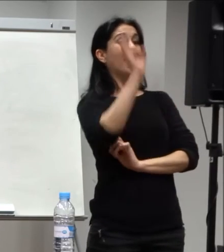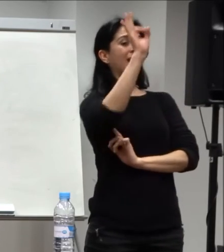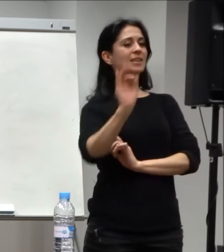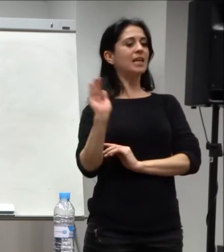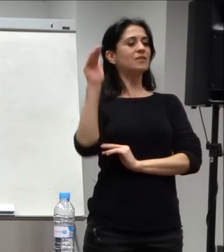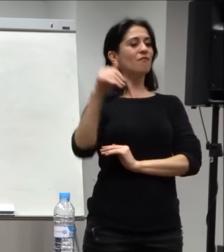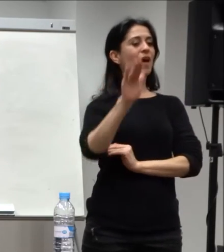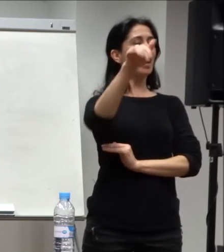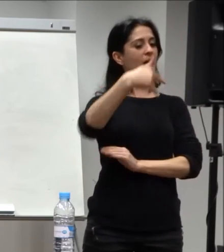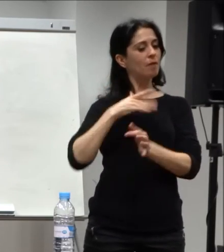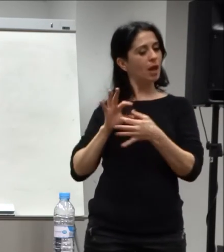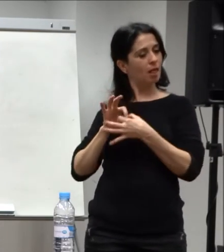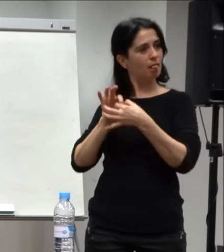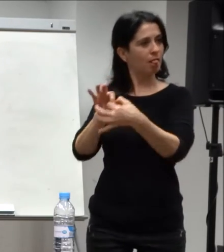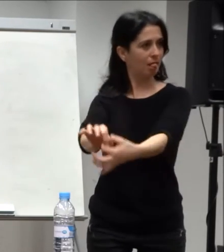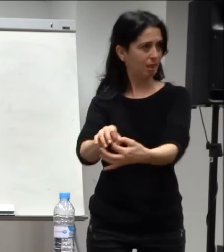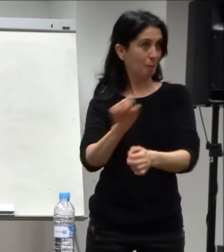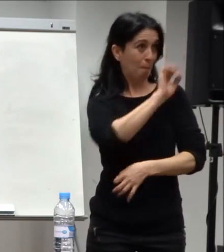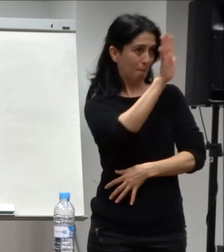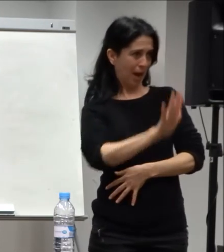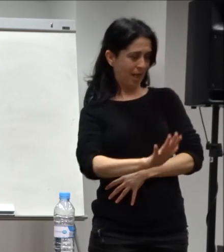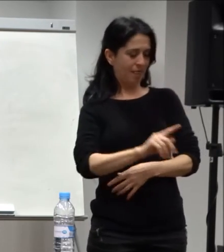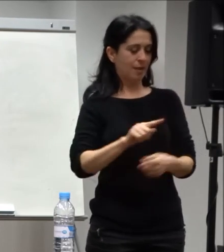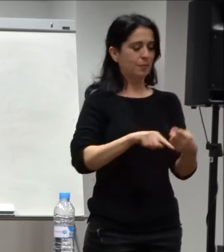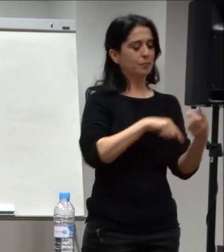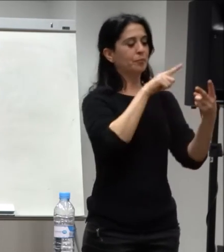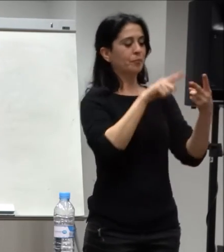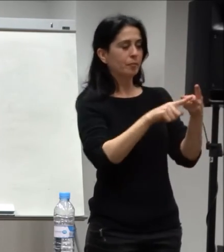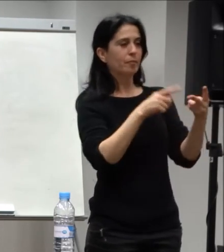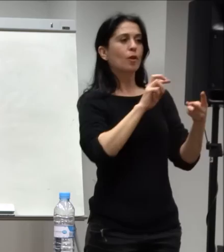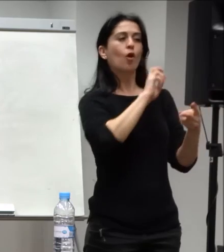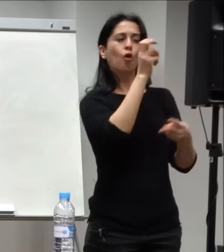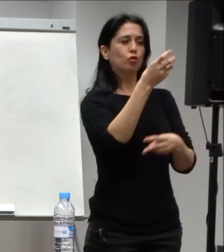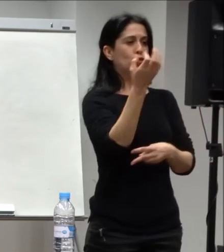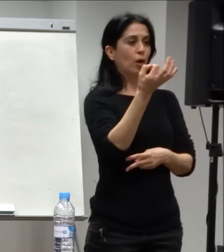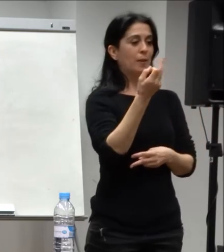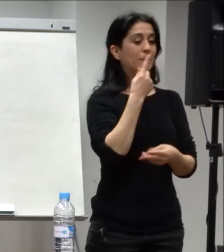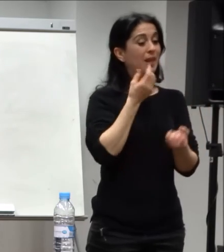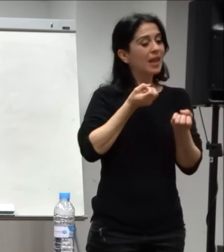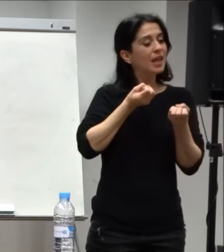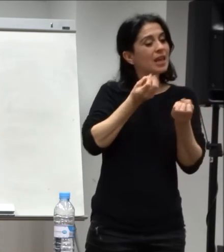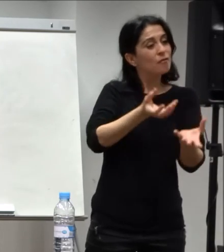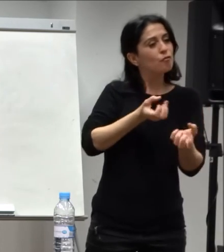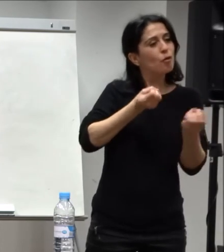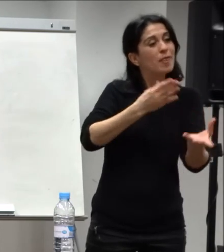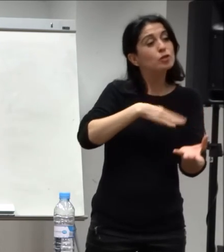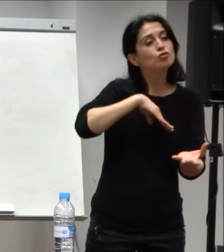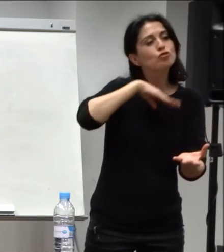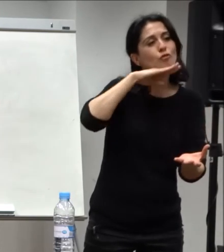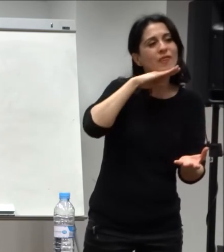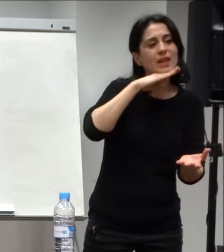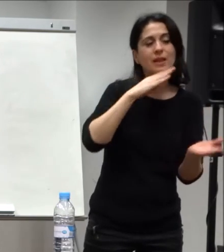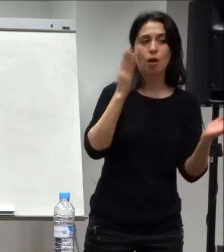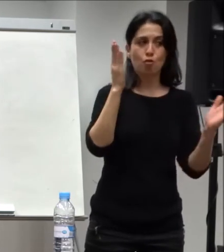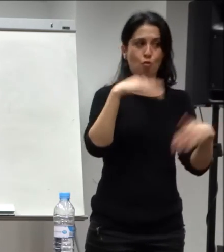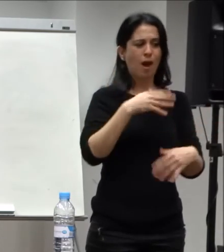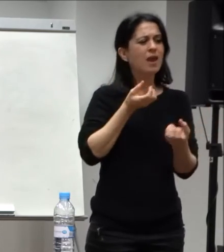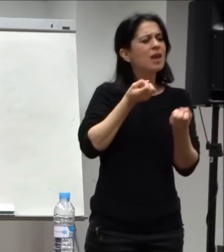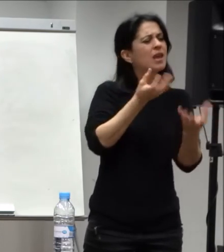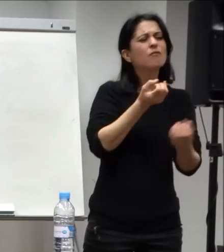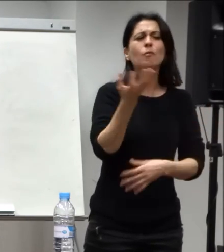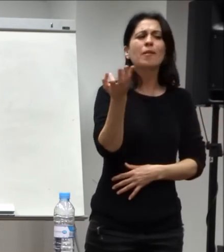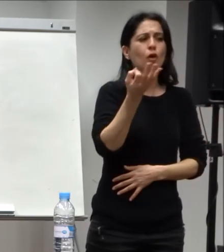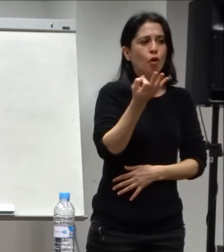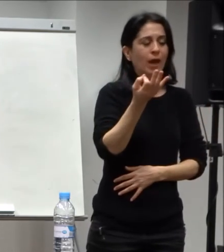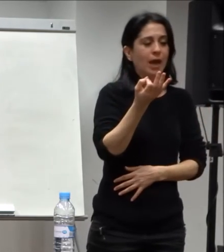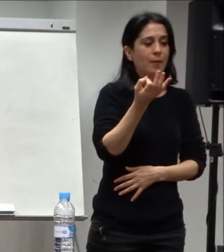interés. Otro requisito, falta de información suficiente de que se trata de un elemento constitutivo del contrato. Es